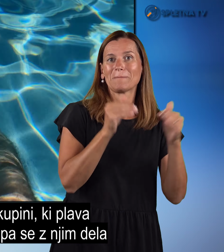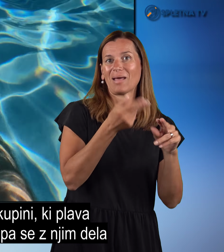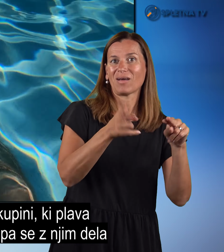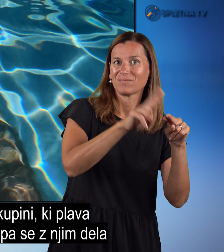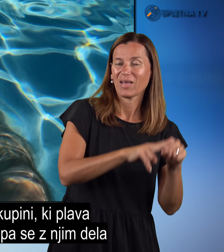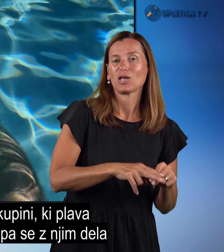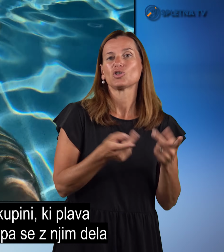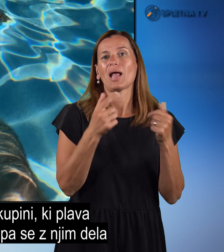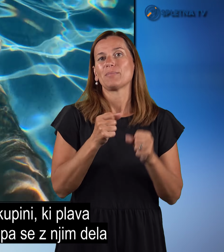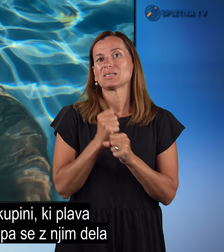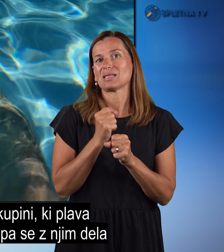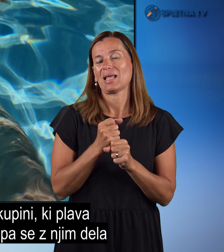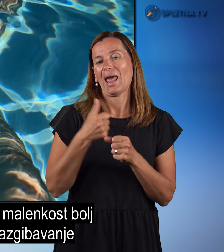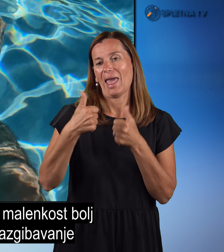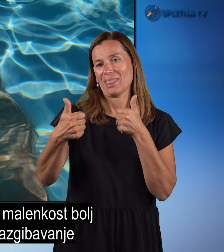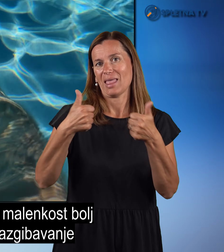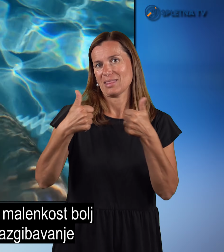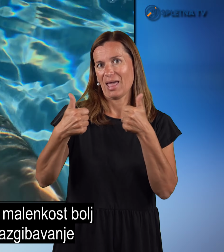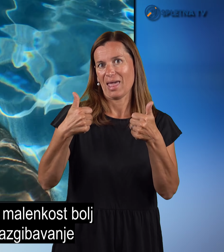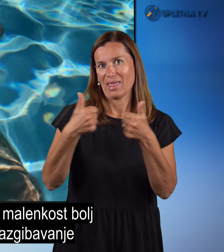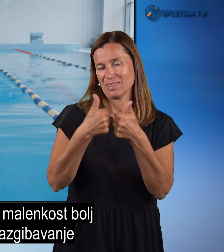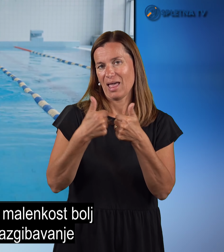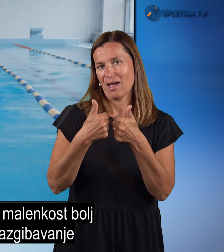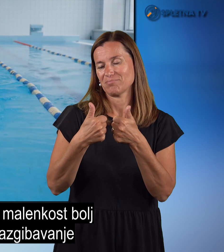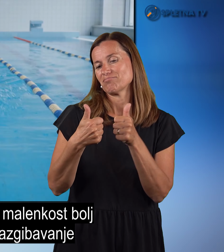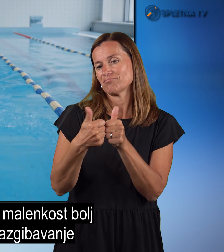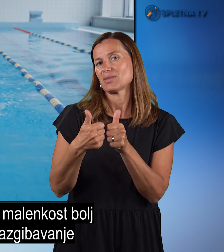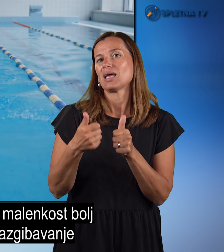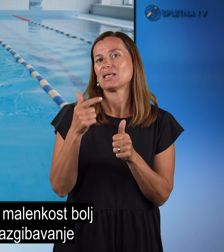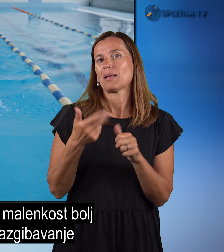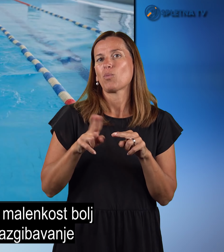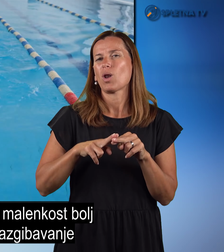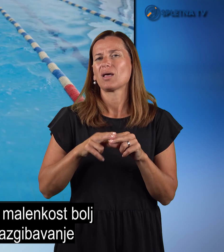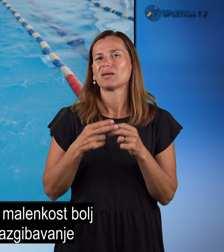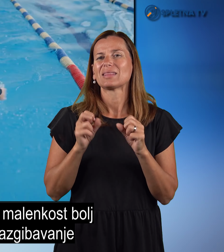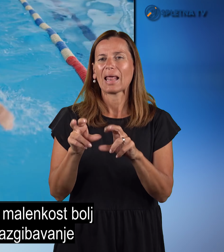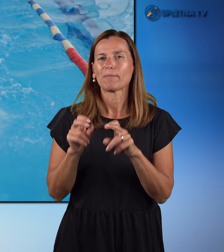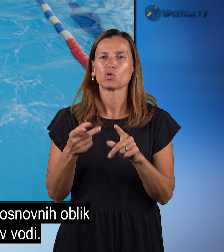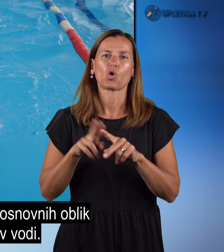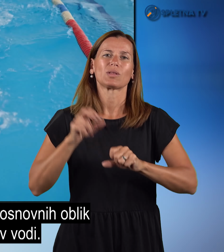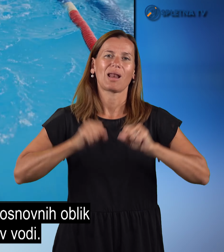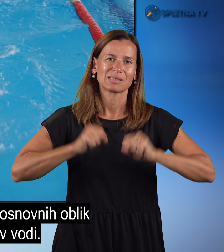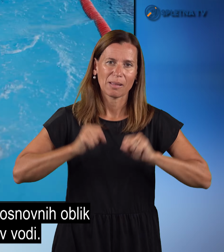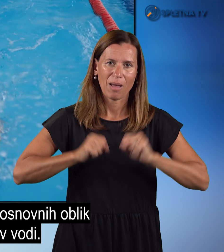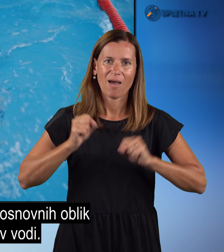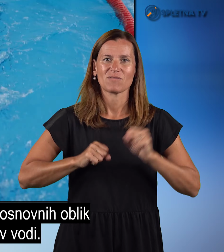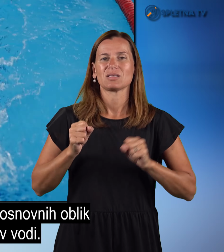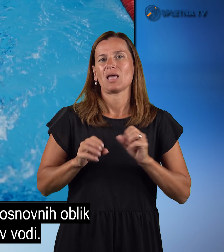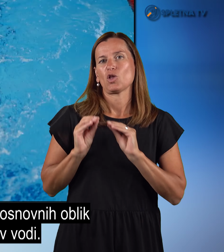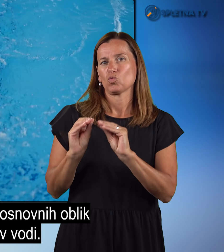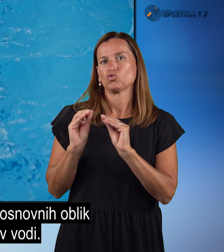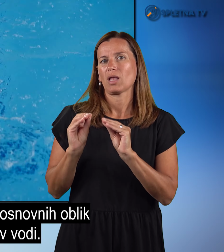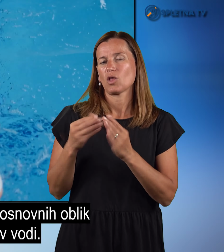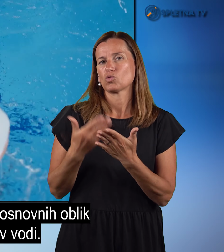plava malenkost več, ali pa se z njim dela 1 na 1 in je malenkost bolj terapevtsko razgibavanje in učenje nekih